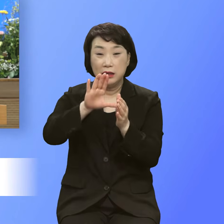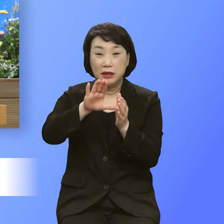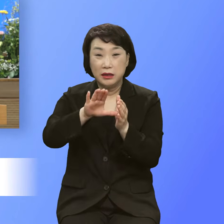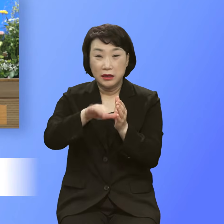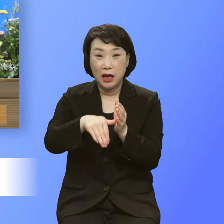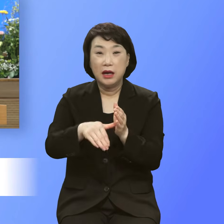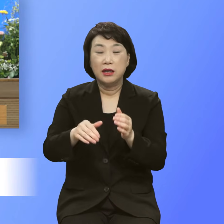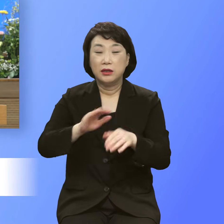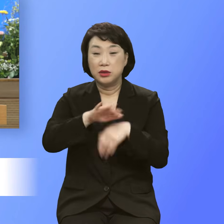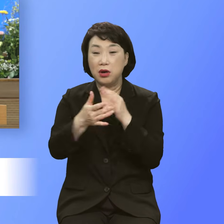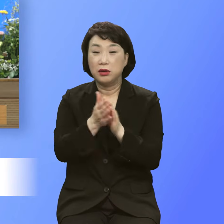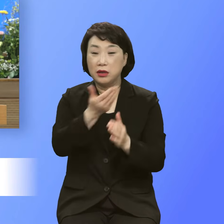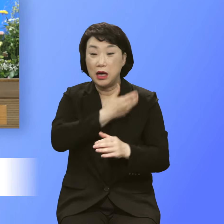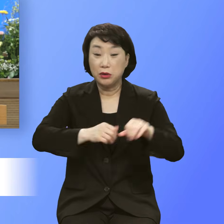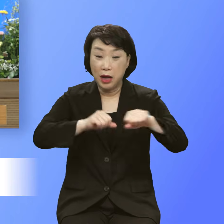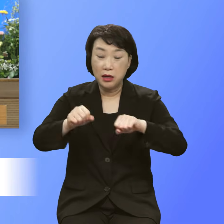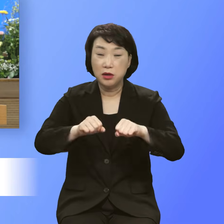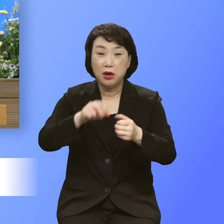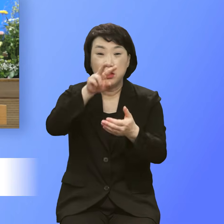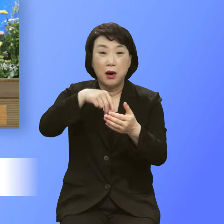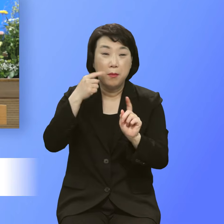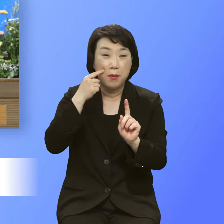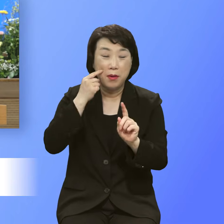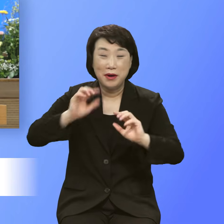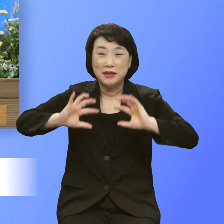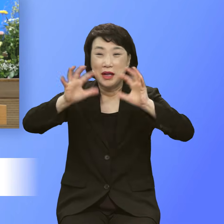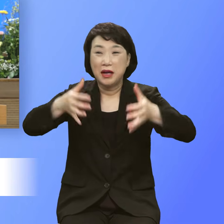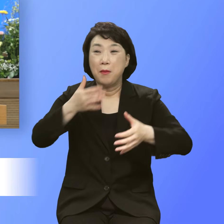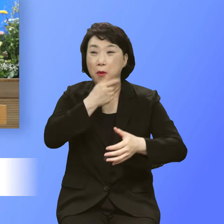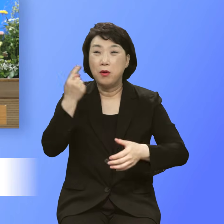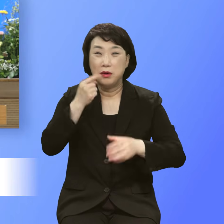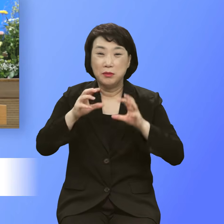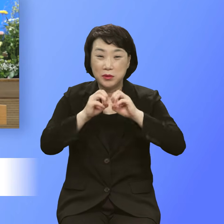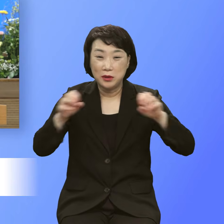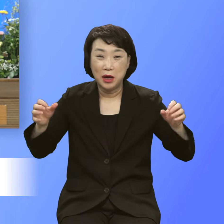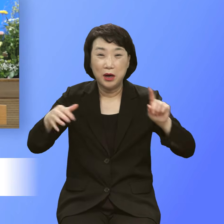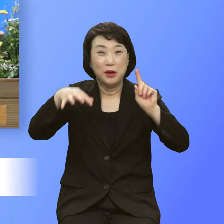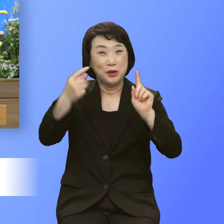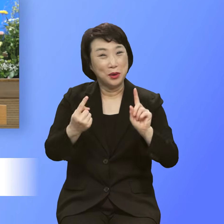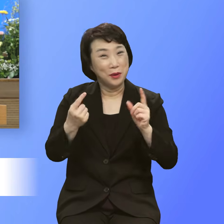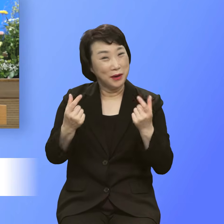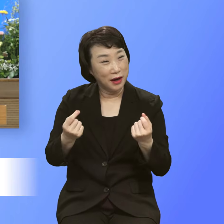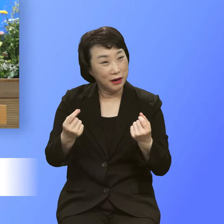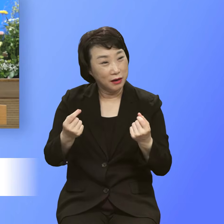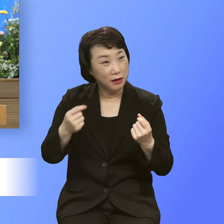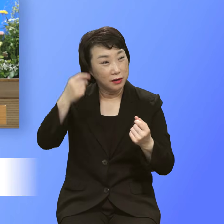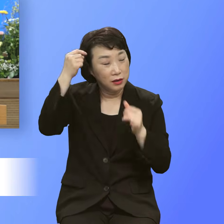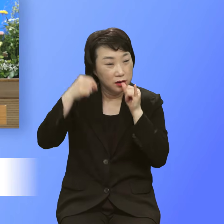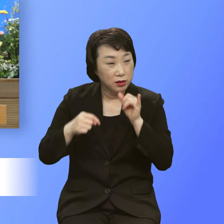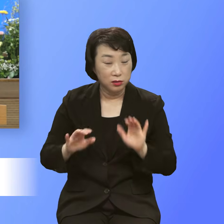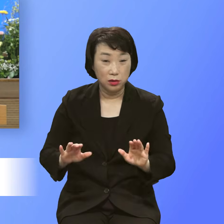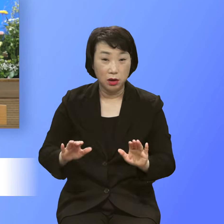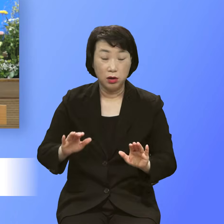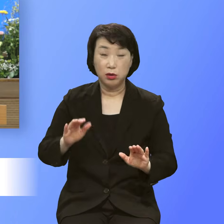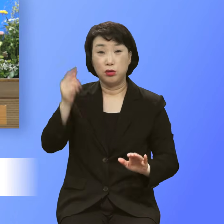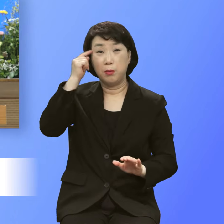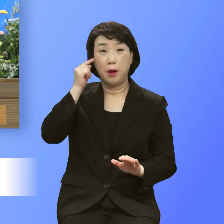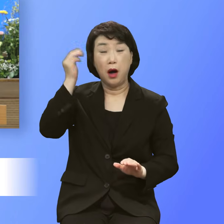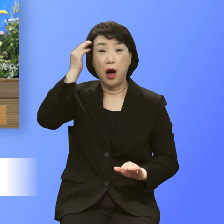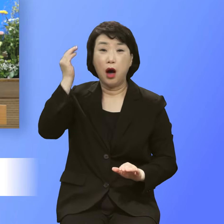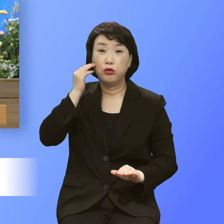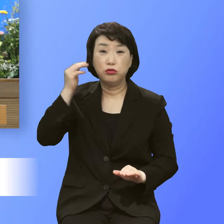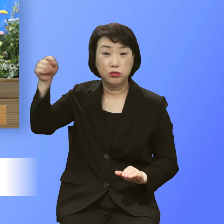바라보면 전 세계에 이 복음이 금세 전해질 것 같았었는데 우리나라에는 이